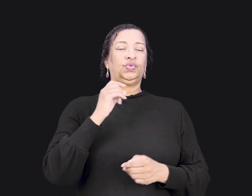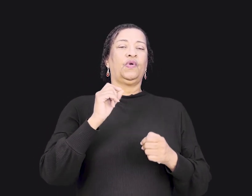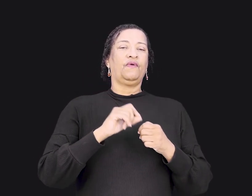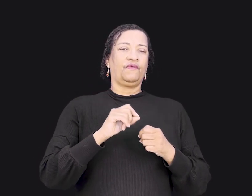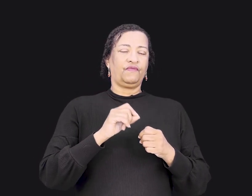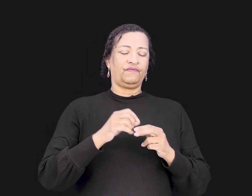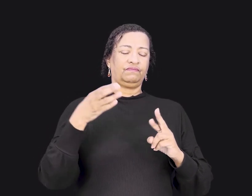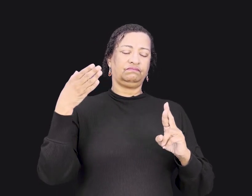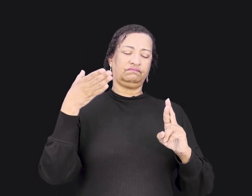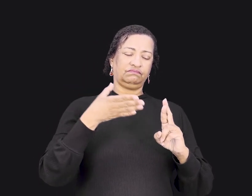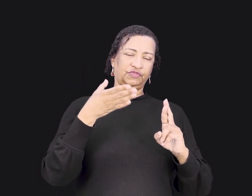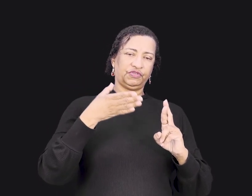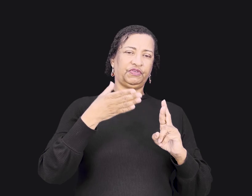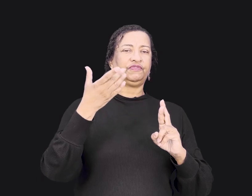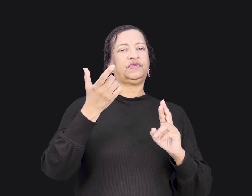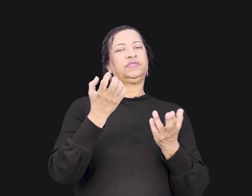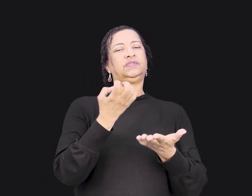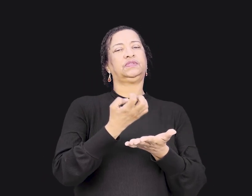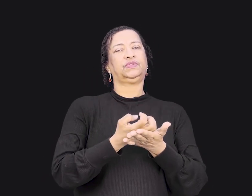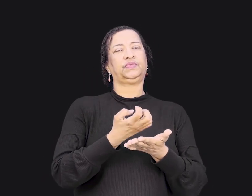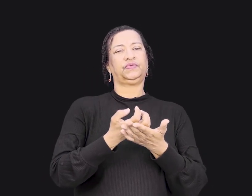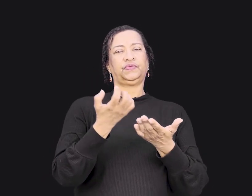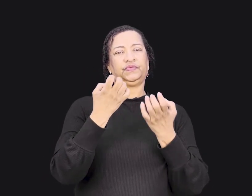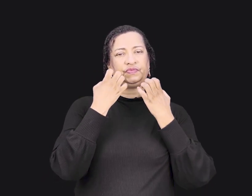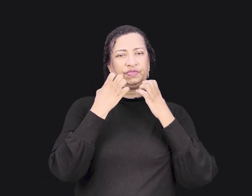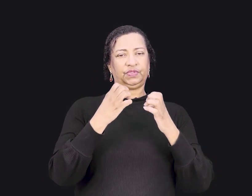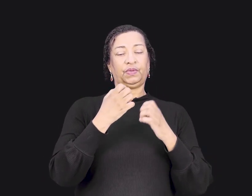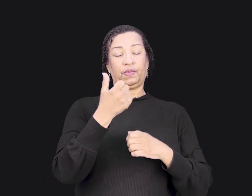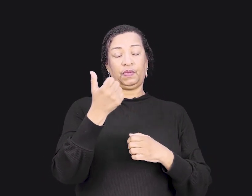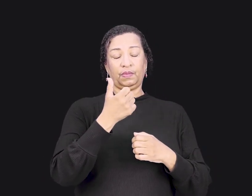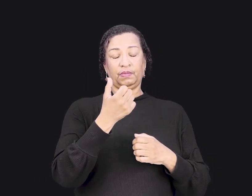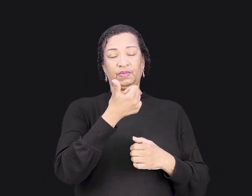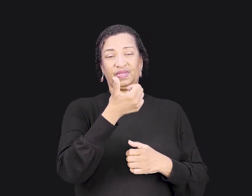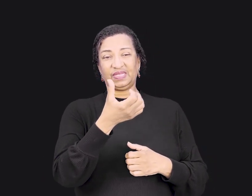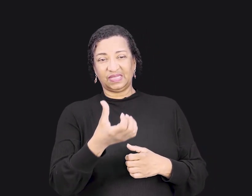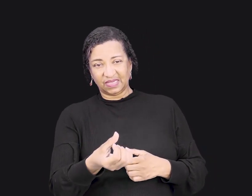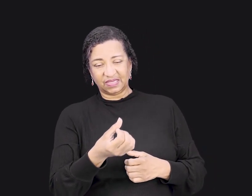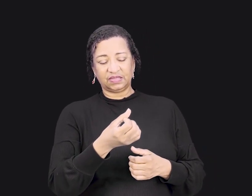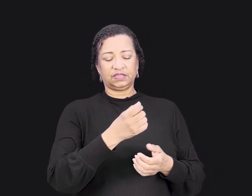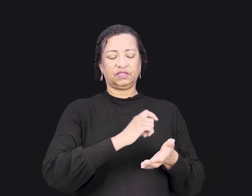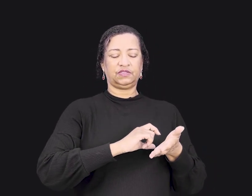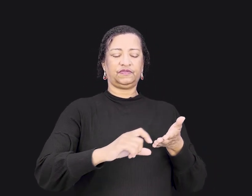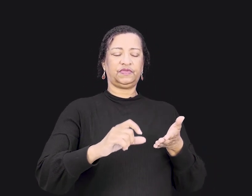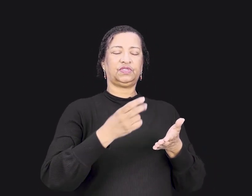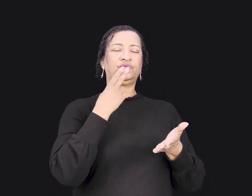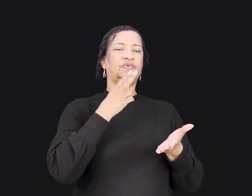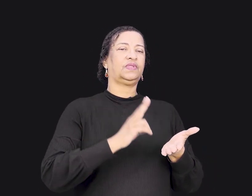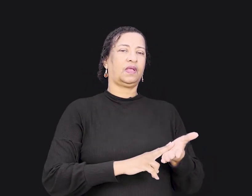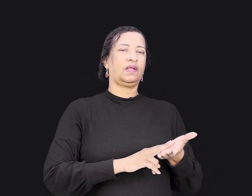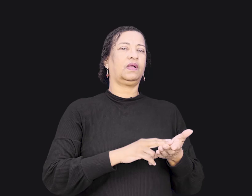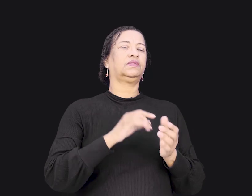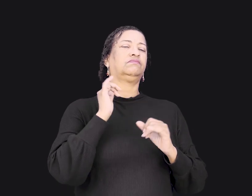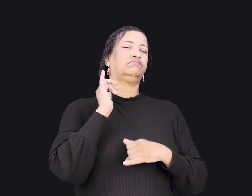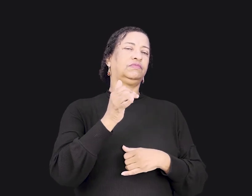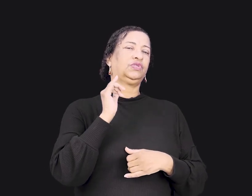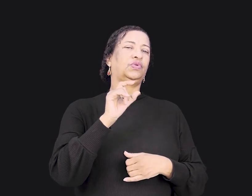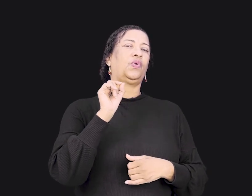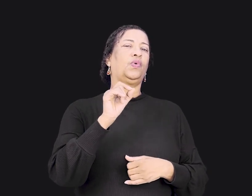uma referência ao Evangelho. Nos primeiros 16 versículos desta carta, João contou sobre o que falaria.